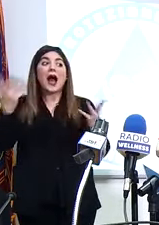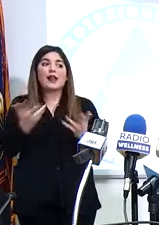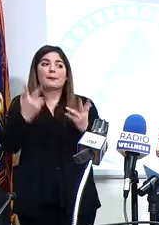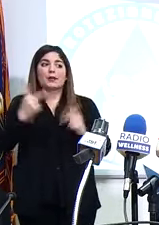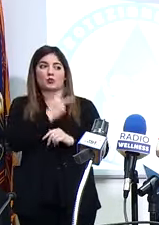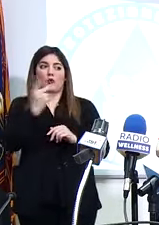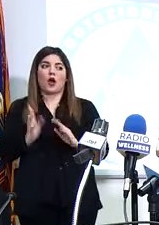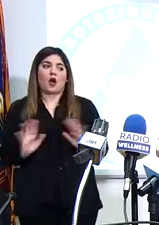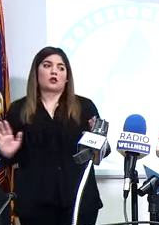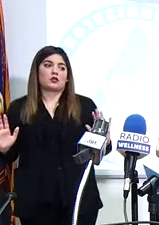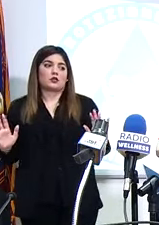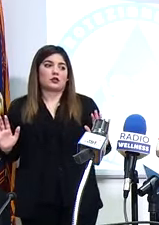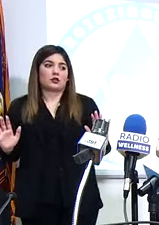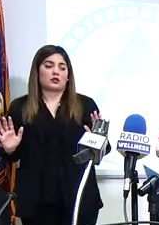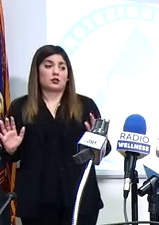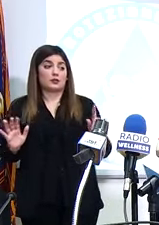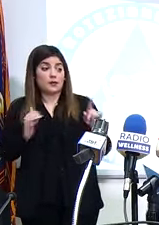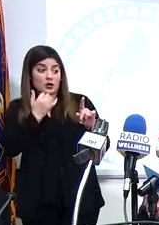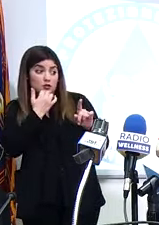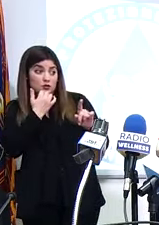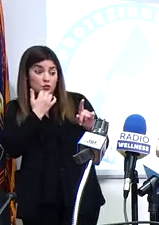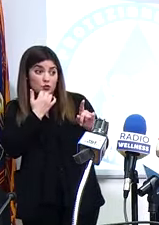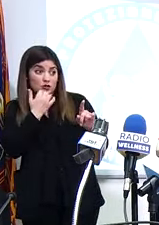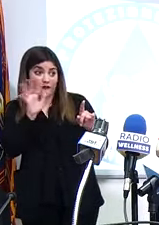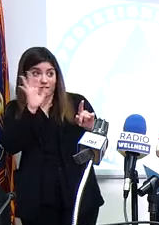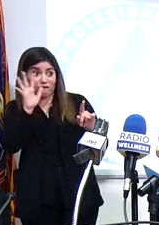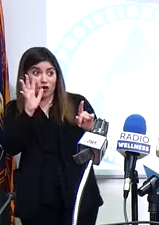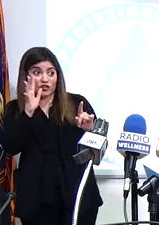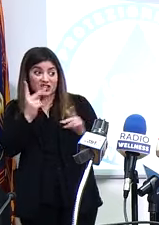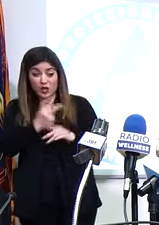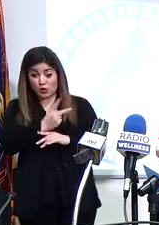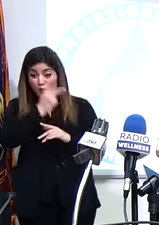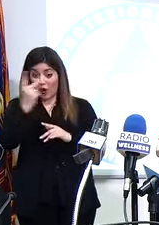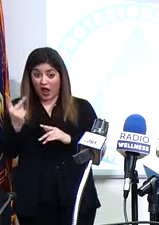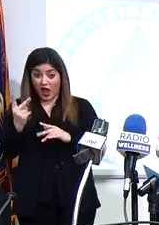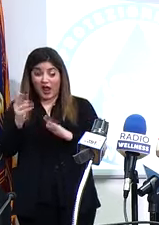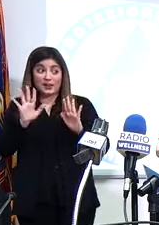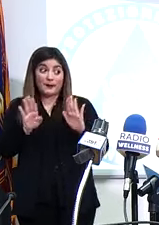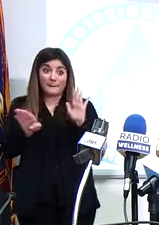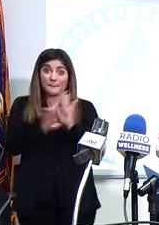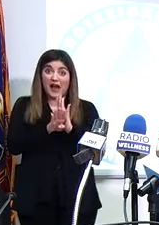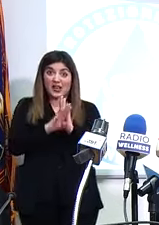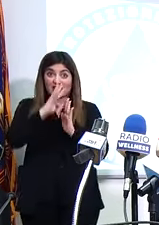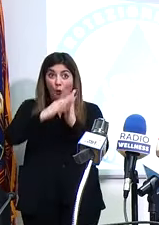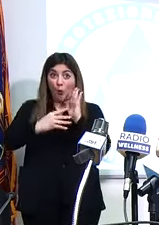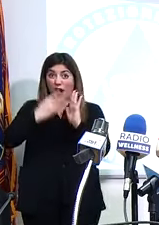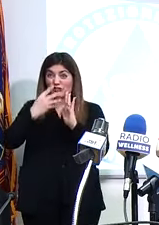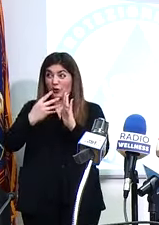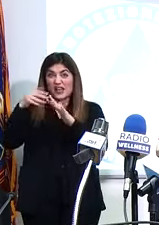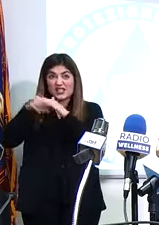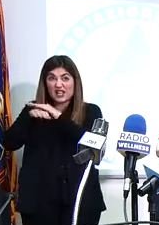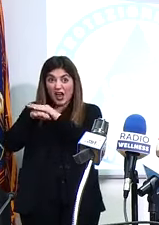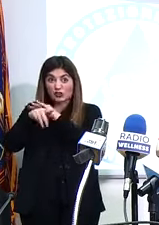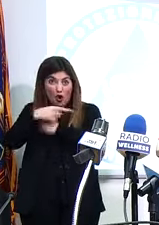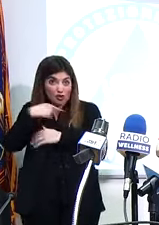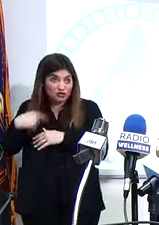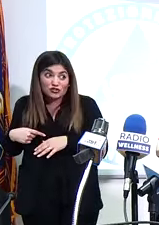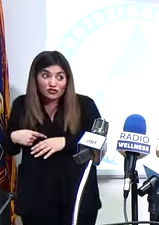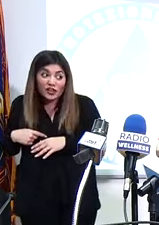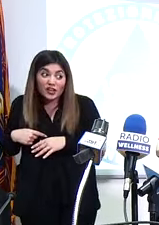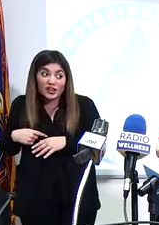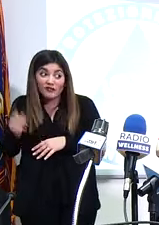possiamo confidare che i due anni partano a ritroso dai 4 mesi che ci sono stati nascosti, tanto per fare i conti